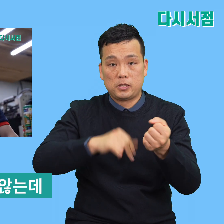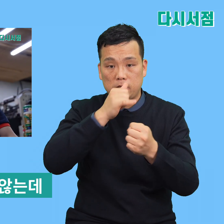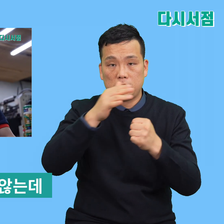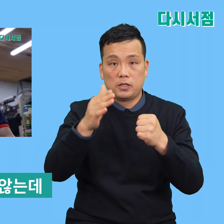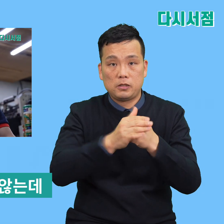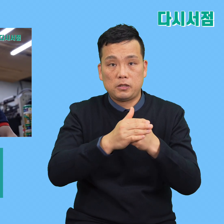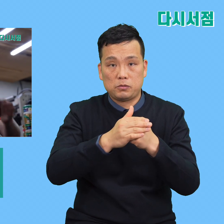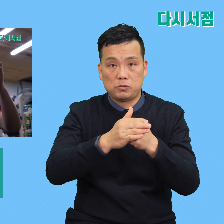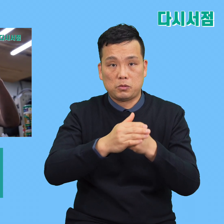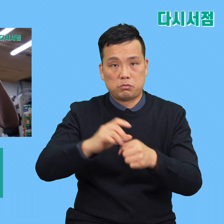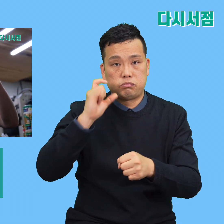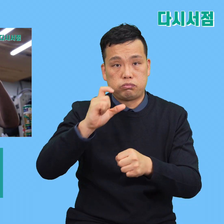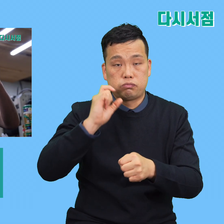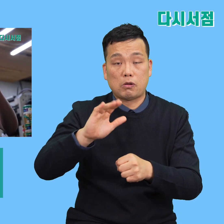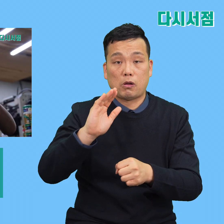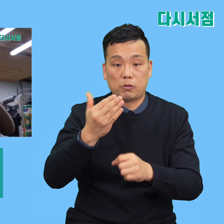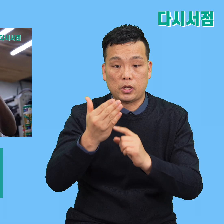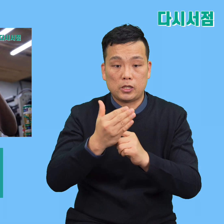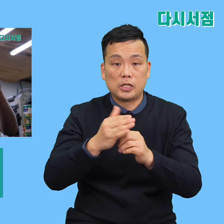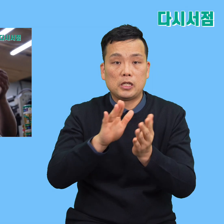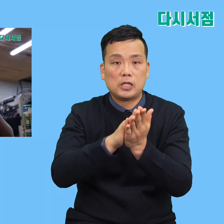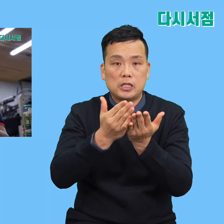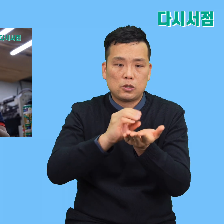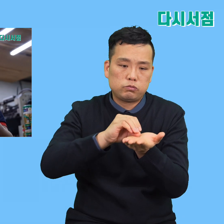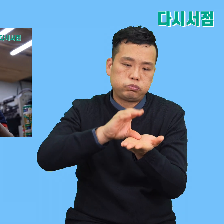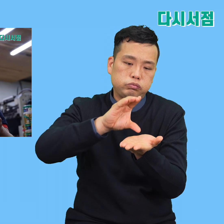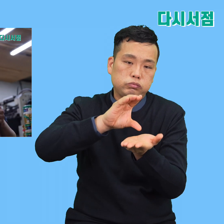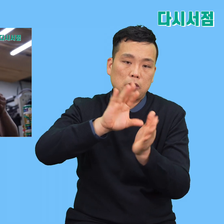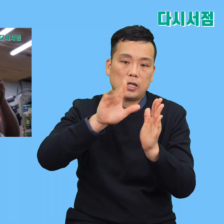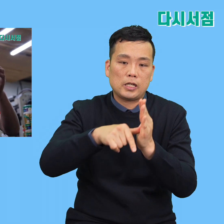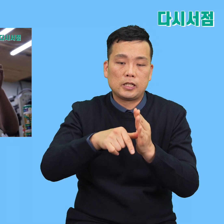떨어지지는 않는데 그래도 책이 두꺼우면 이게 떨어질까봐 이제